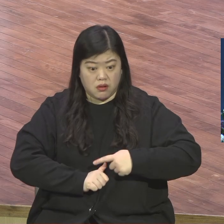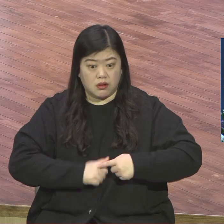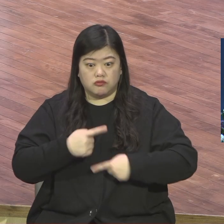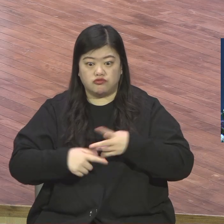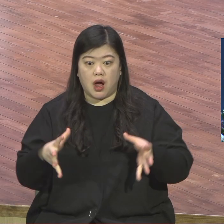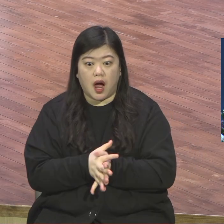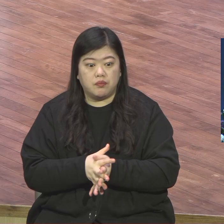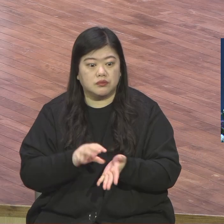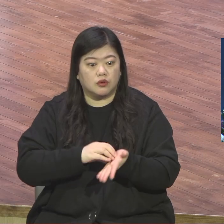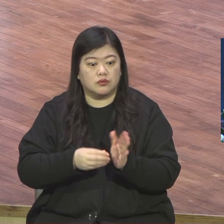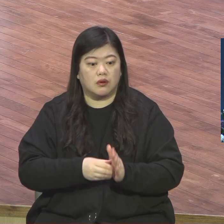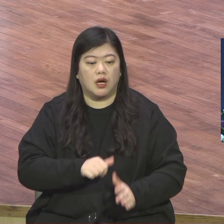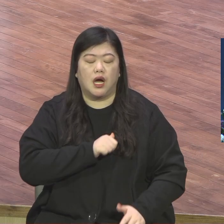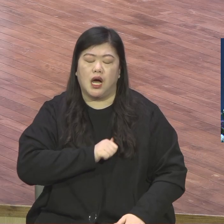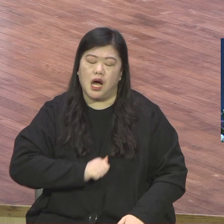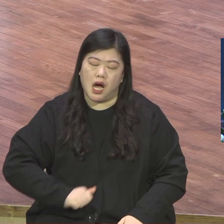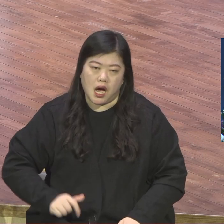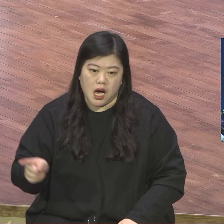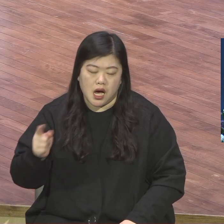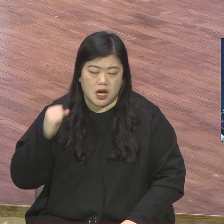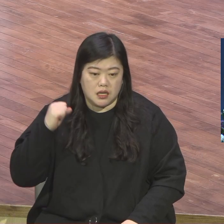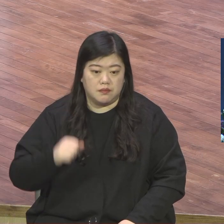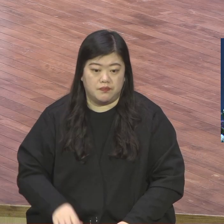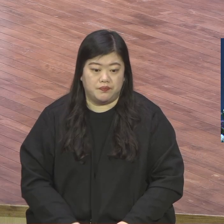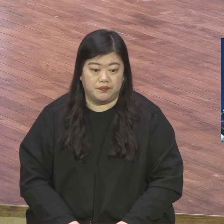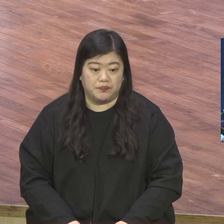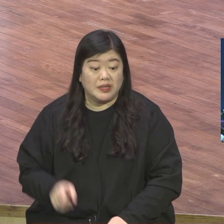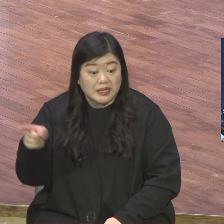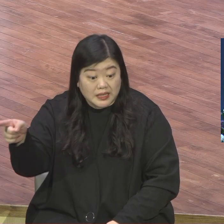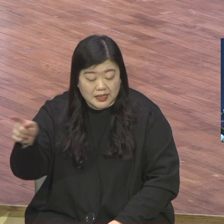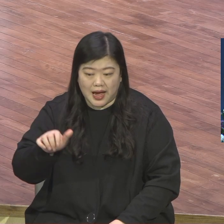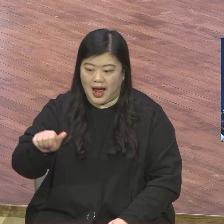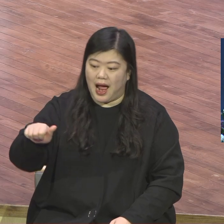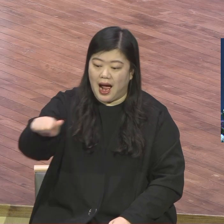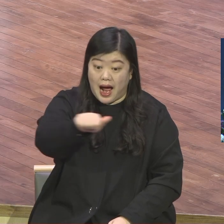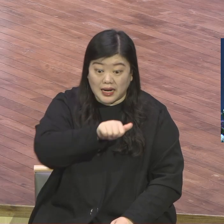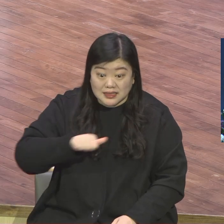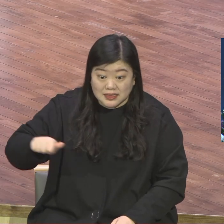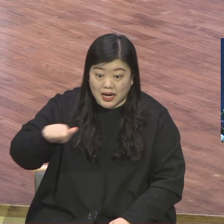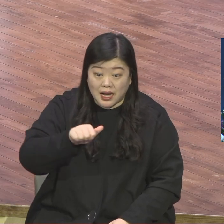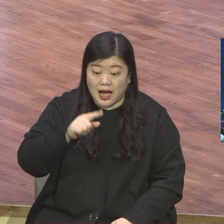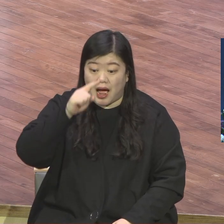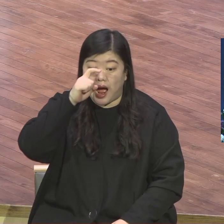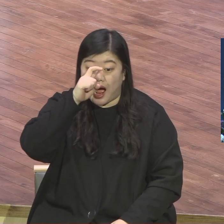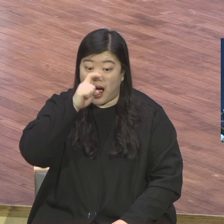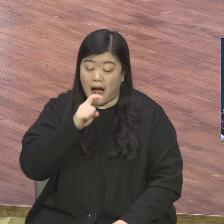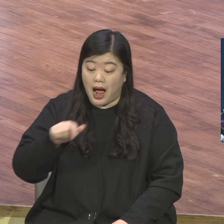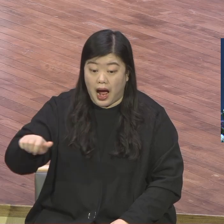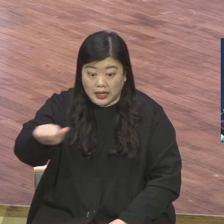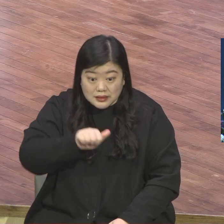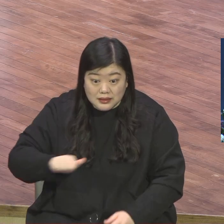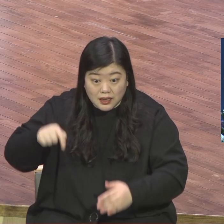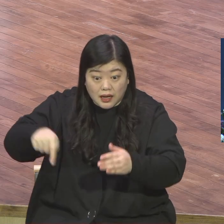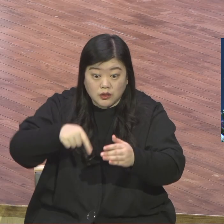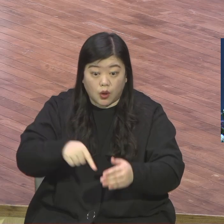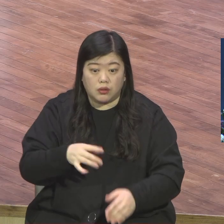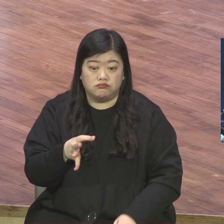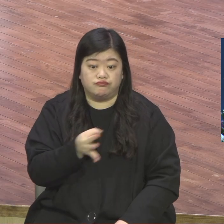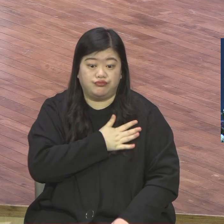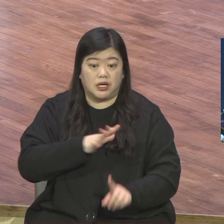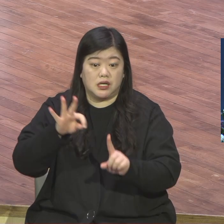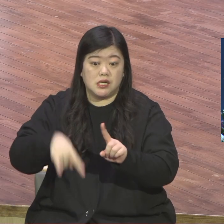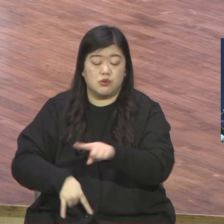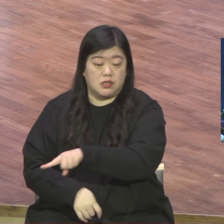그래서 동남 동방 아시아의 가장 큰 이 부자인 욥, 하루 아침에